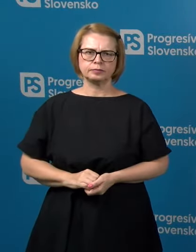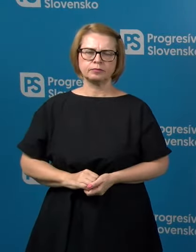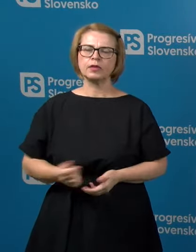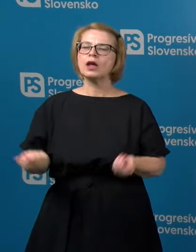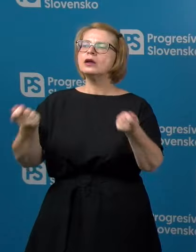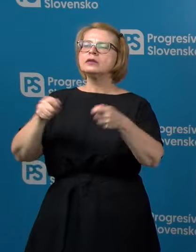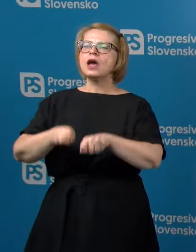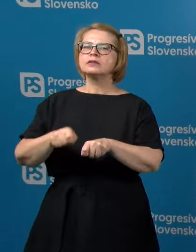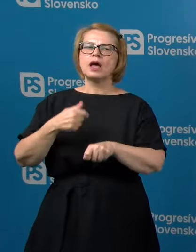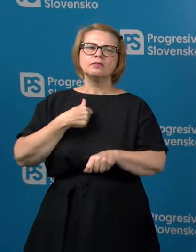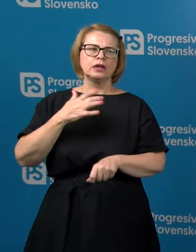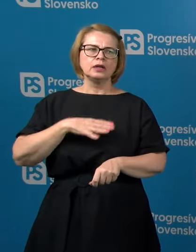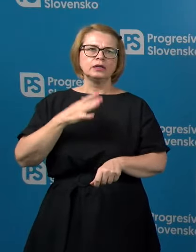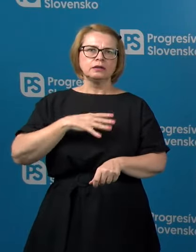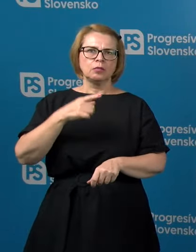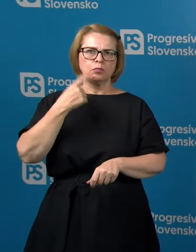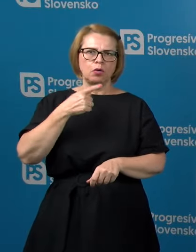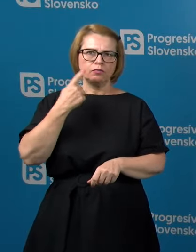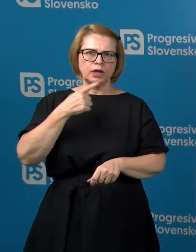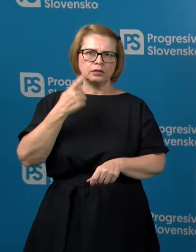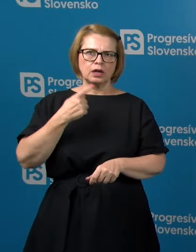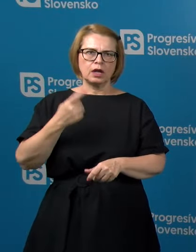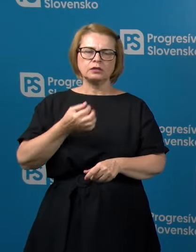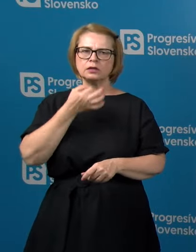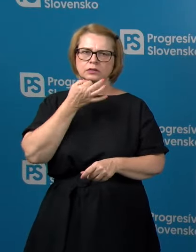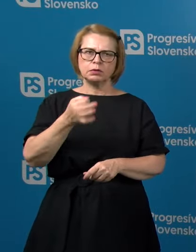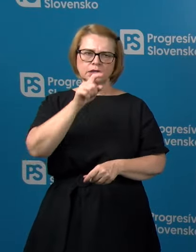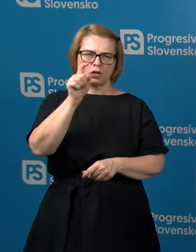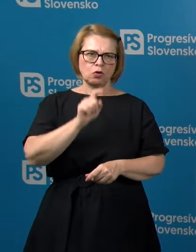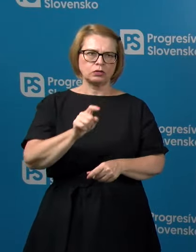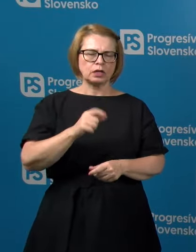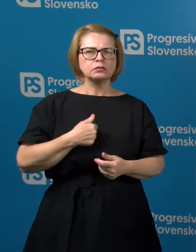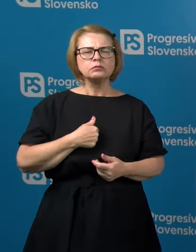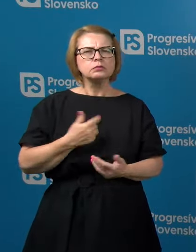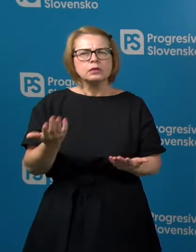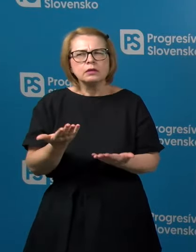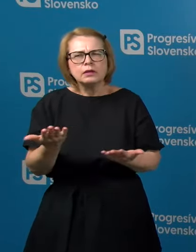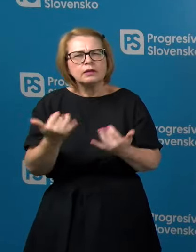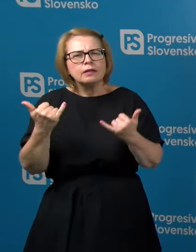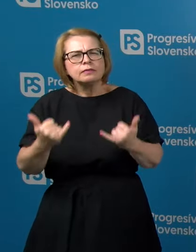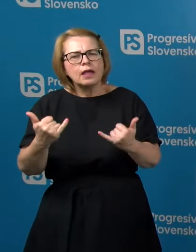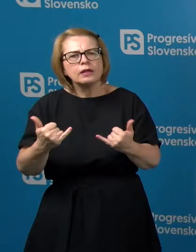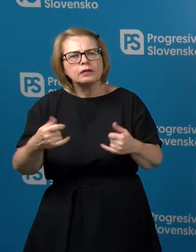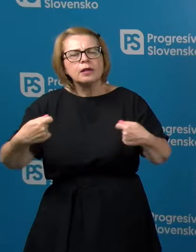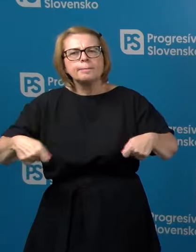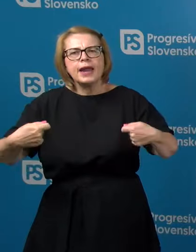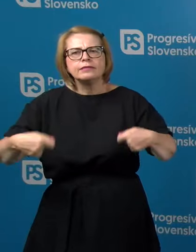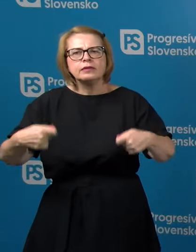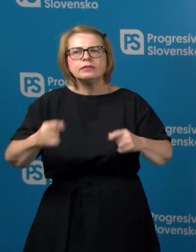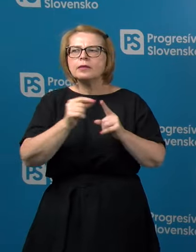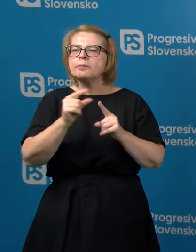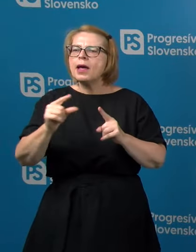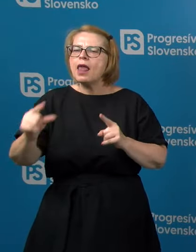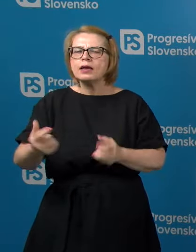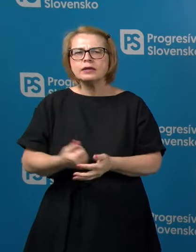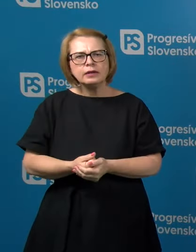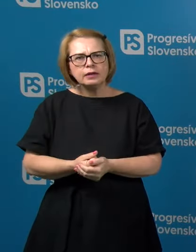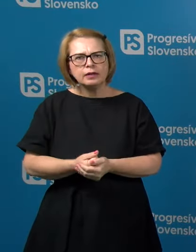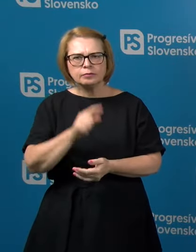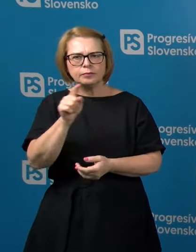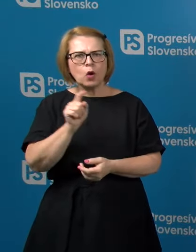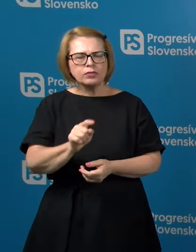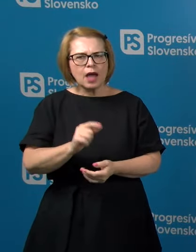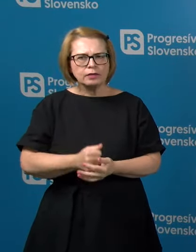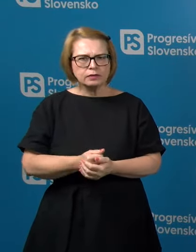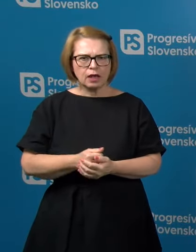Na záver mi dovolte sa spýtať otázku, kde je prezident Pellegrini. Určite si pamätáte, že sľuboval, že bude